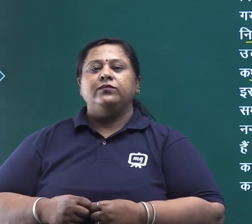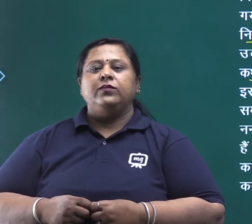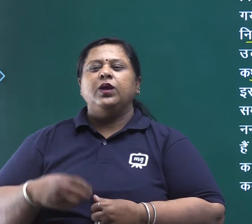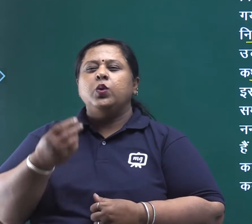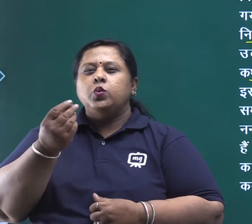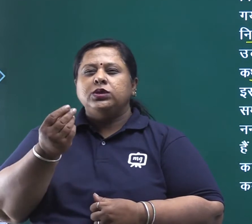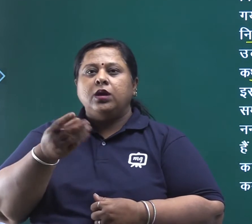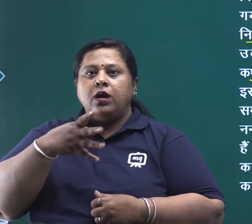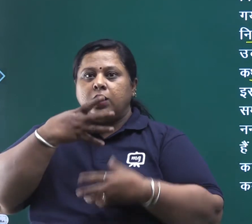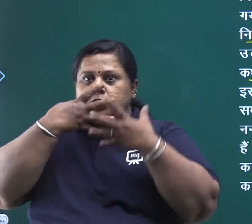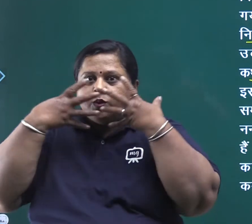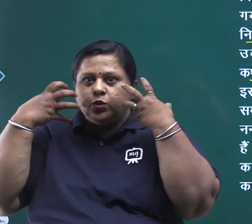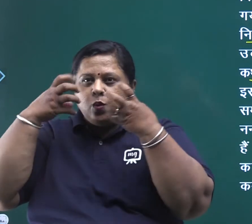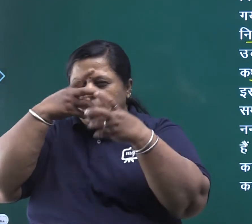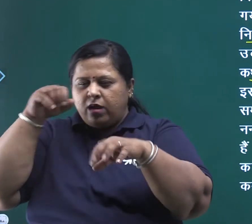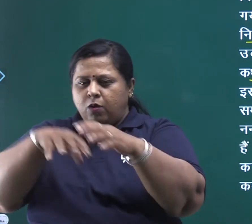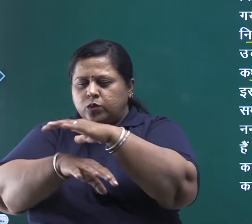कुछ असामाजिक तत्व